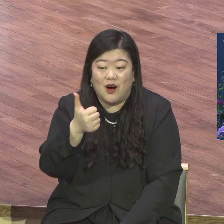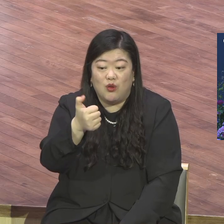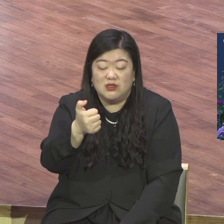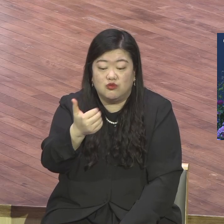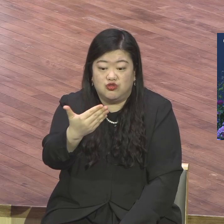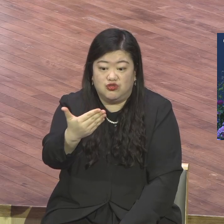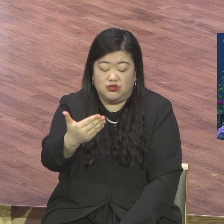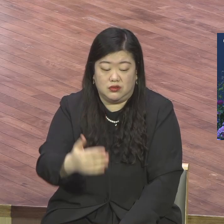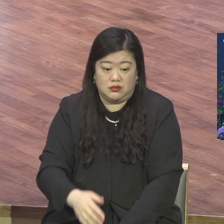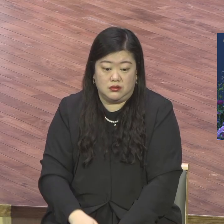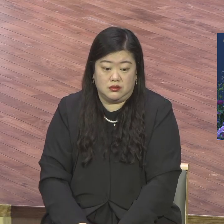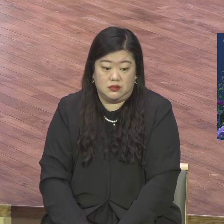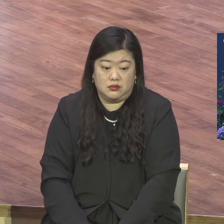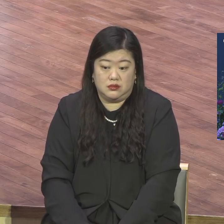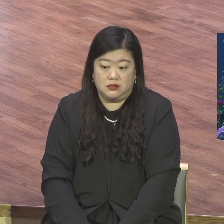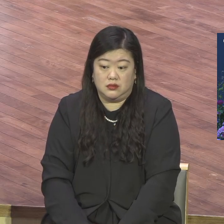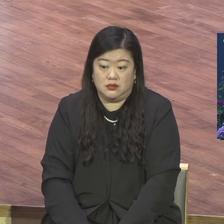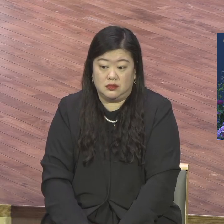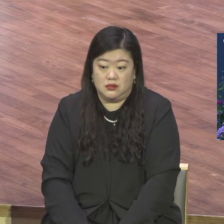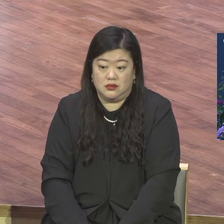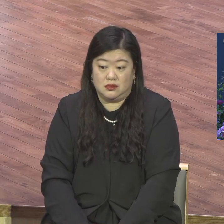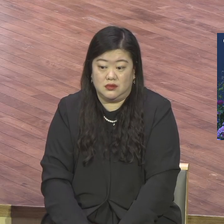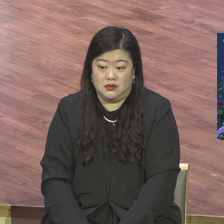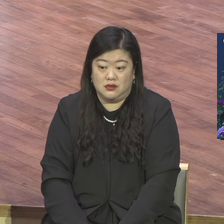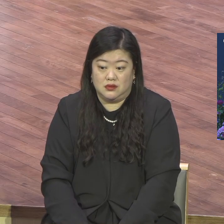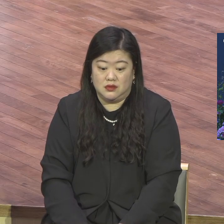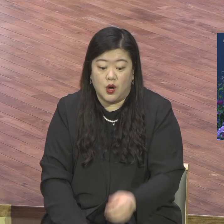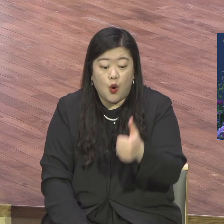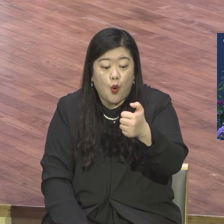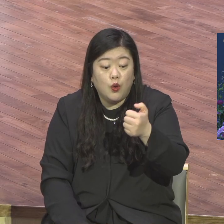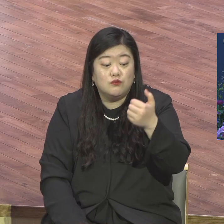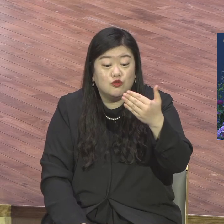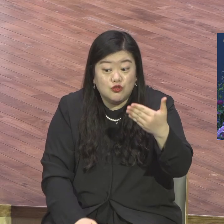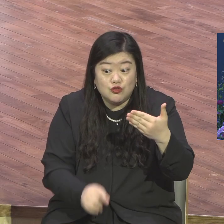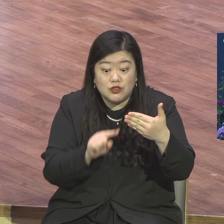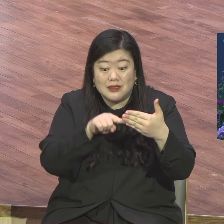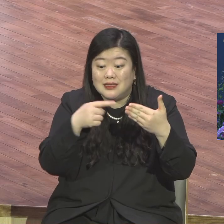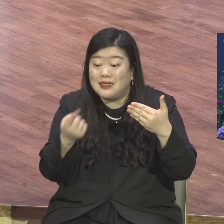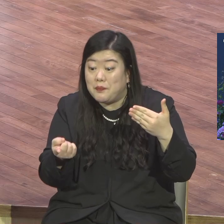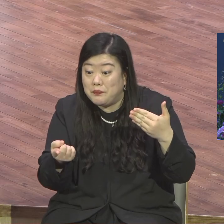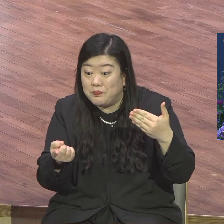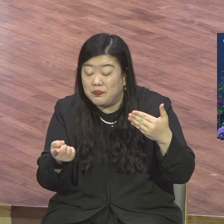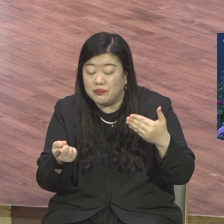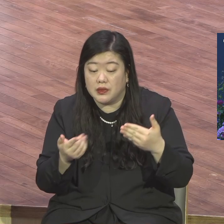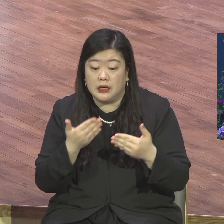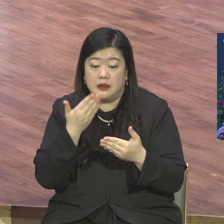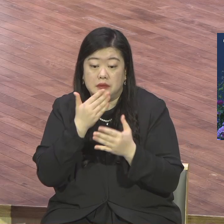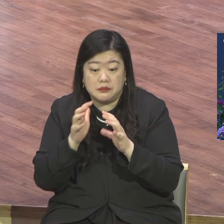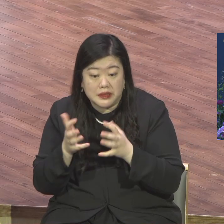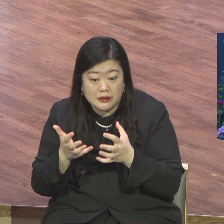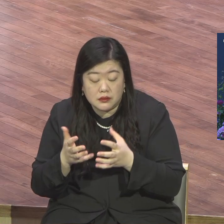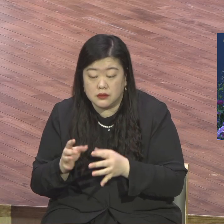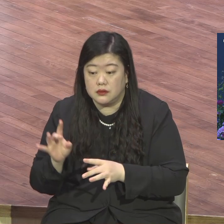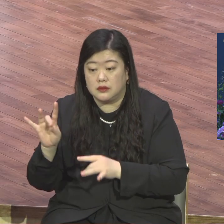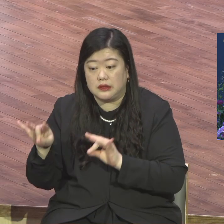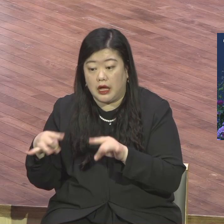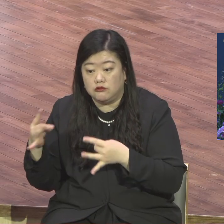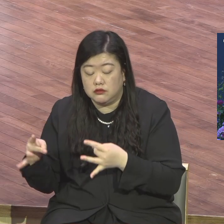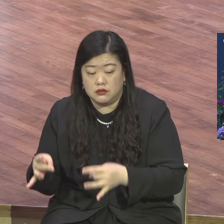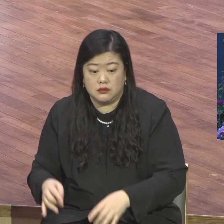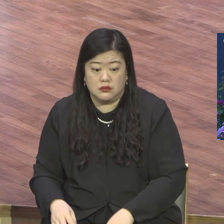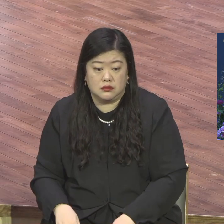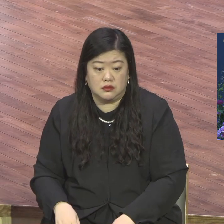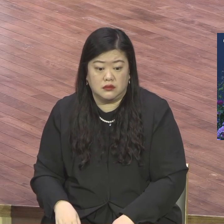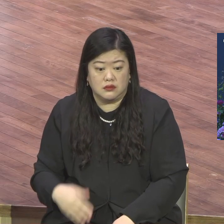59위. 우리나라 다음으로 필리핀, 그 다음에 태국이 나가요.